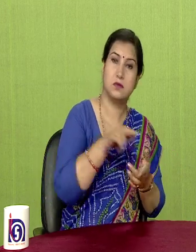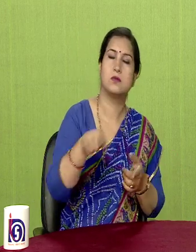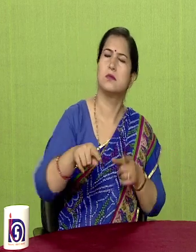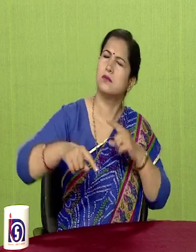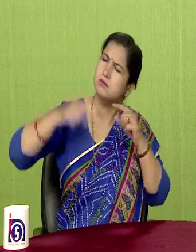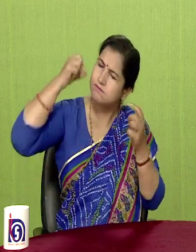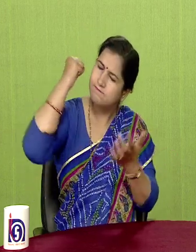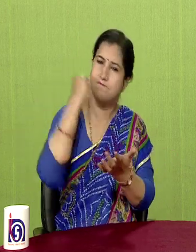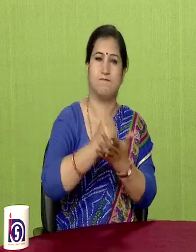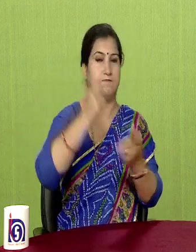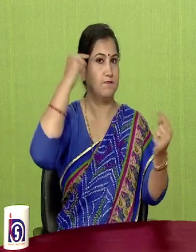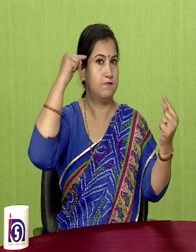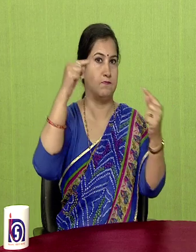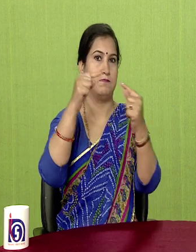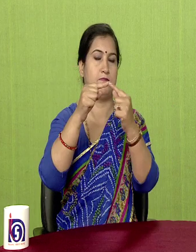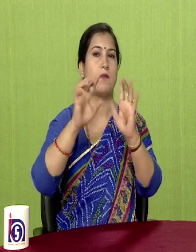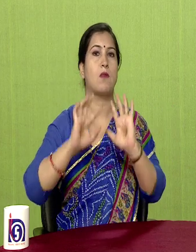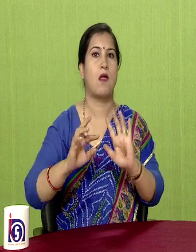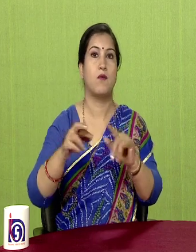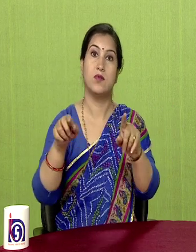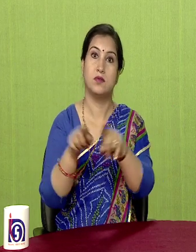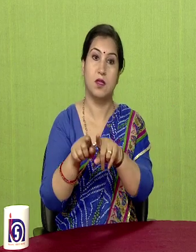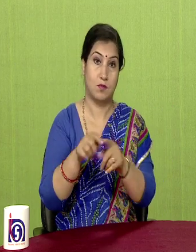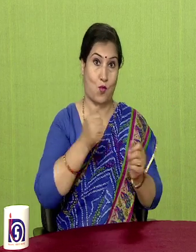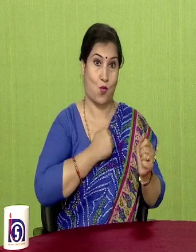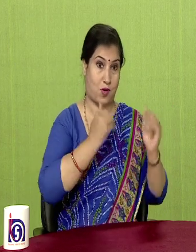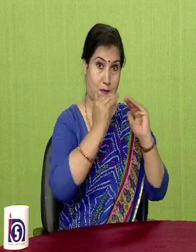उनके आग्रह पर वापस अयोध्या लौट चलेंगे।